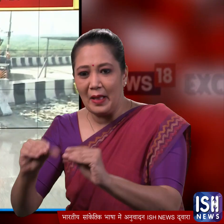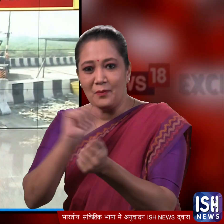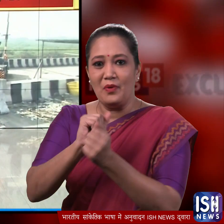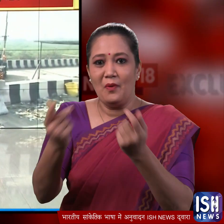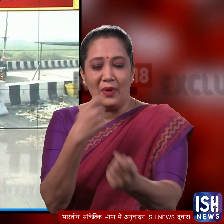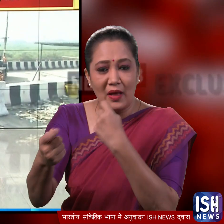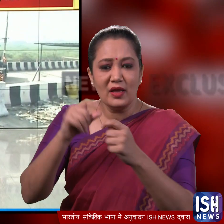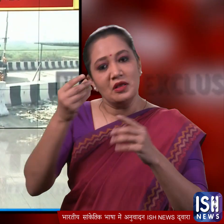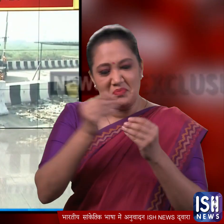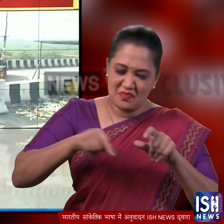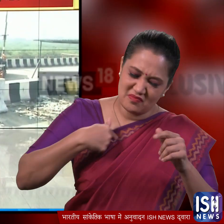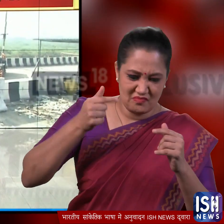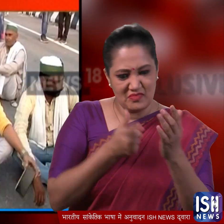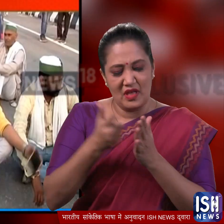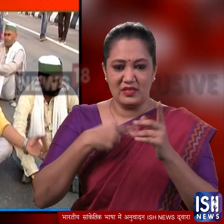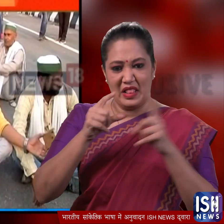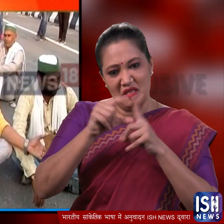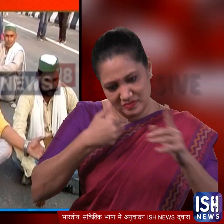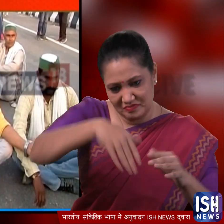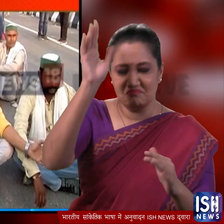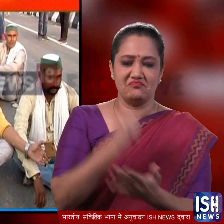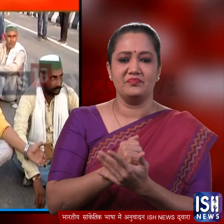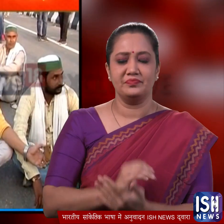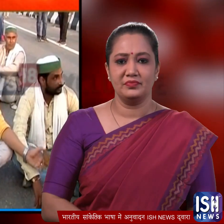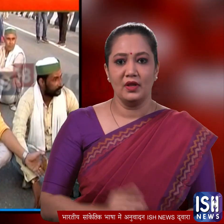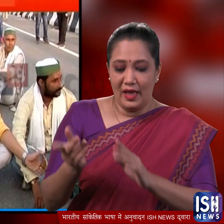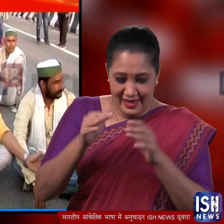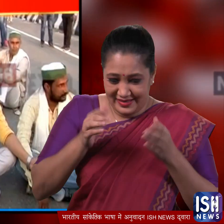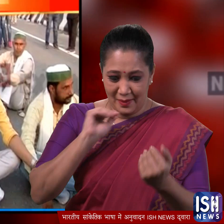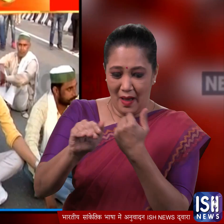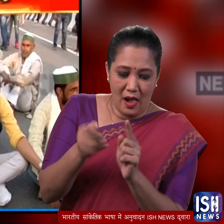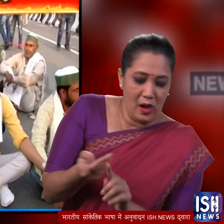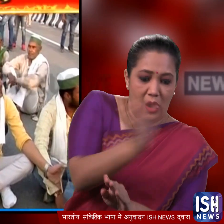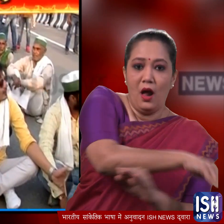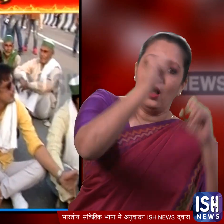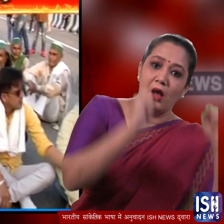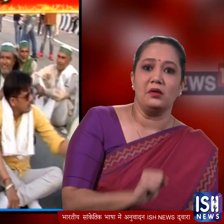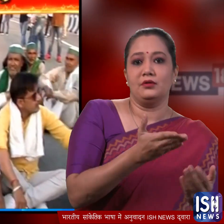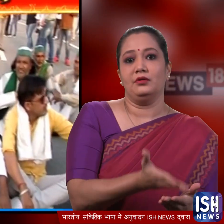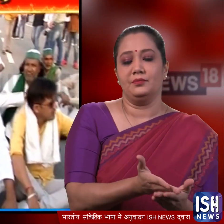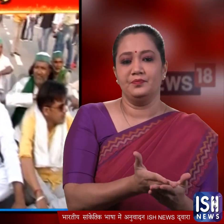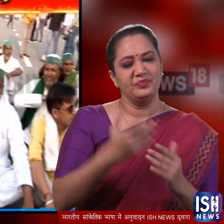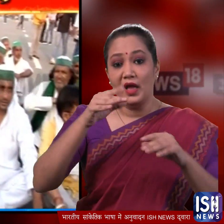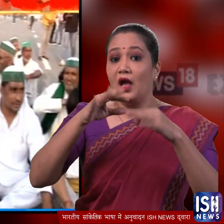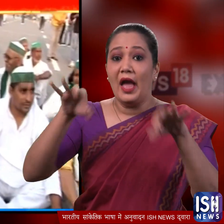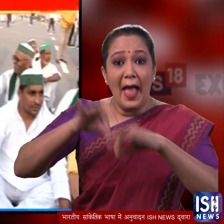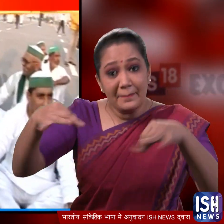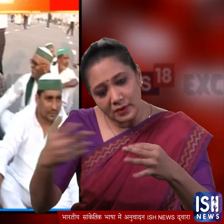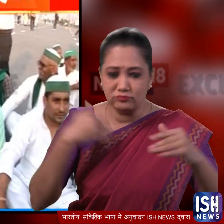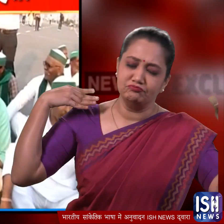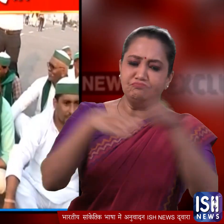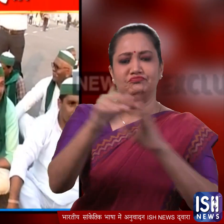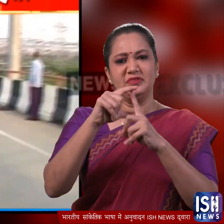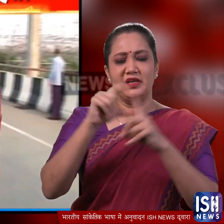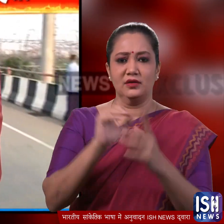किसान तो दिल्ली जाने की तैयारी करने लगे और सड़क के दूसरी तरफ बैठ गए। ये लोग इस जिद पर अड़ गए कि रास्ता खाली होते ही वो